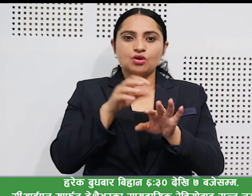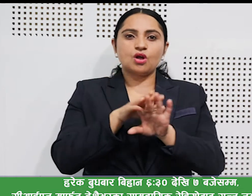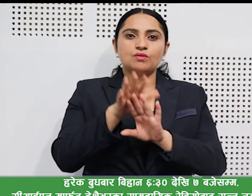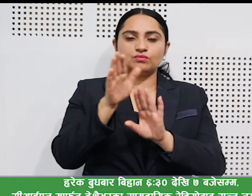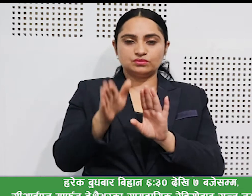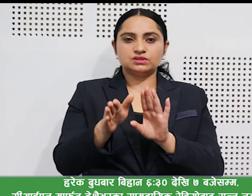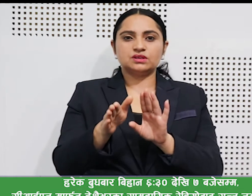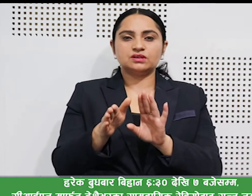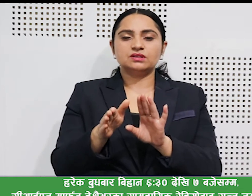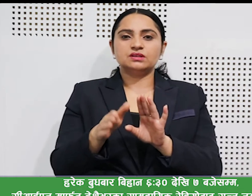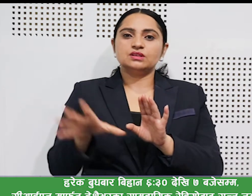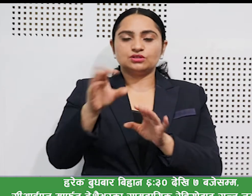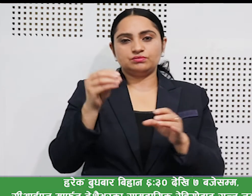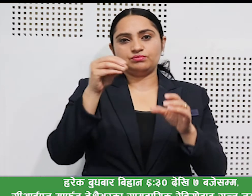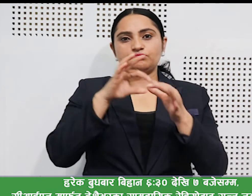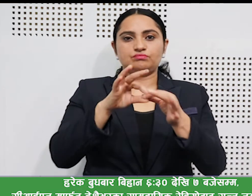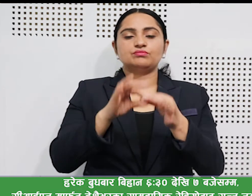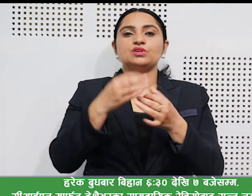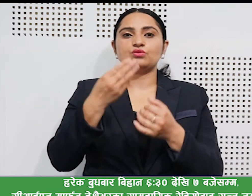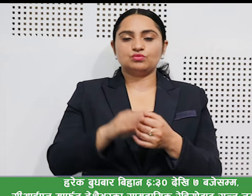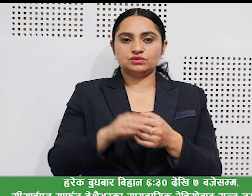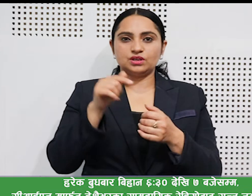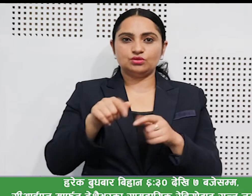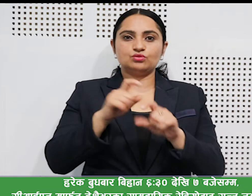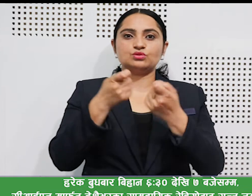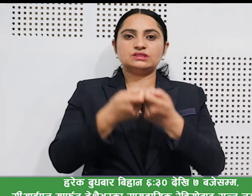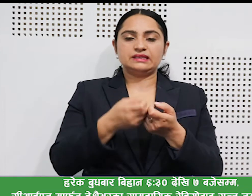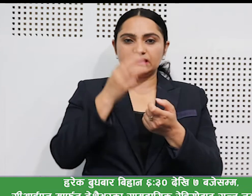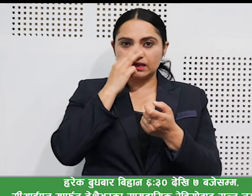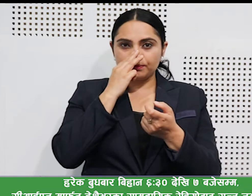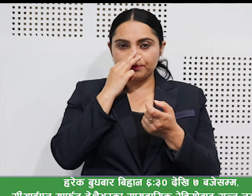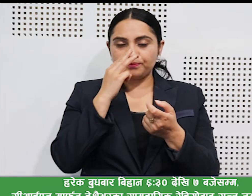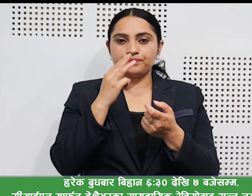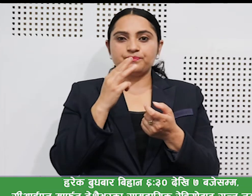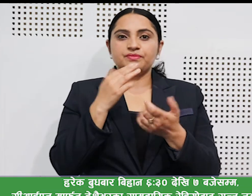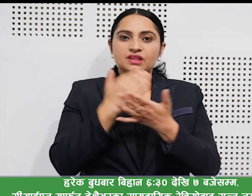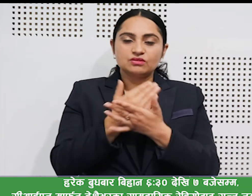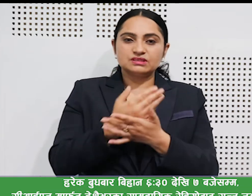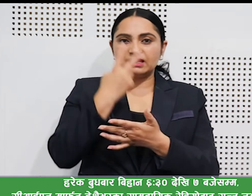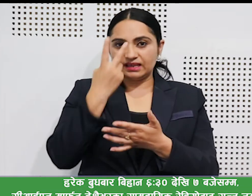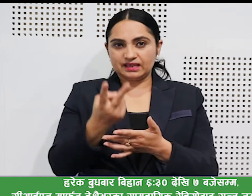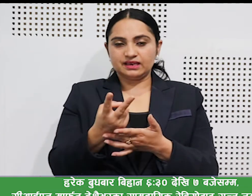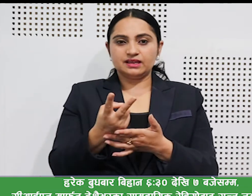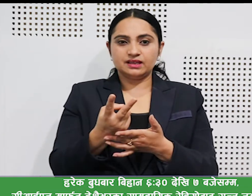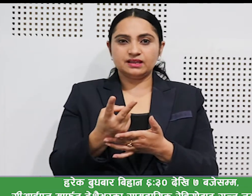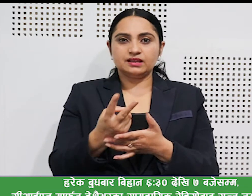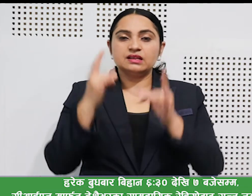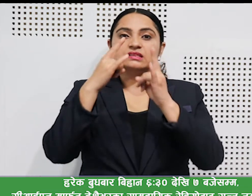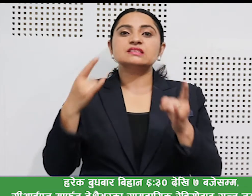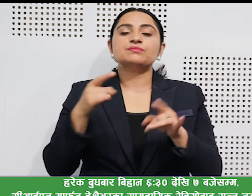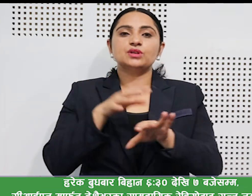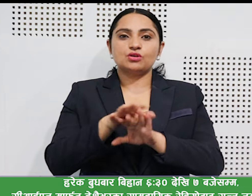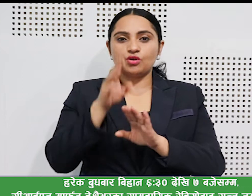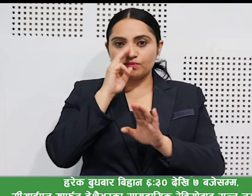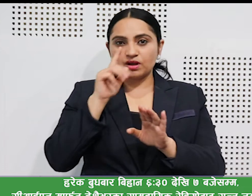क्लस्टर हुन त सबै जोडिनुहुन्छ। तर विशेष गरी उहाँहरूले चाहिँ यो क्षेत्रमा चाहिँ न्युट्रिसनको हिसाबले कसरी हेर्ने, अनि शिविरहरूमा उहाँहरूका लागि मैत्री